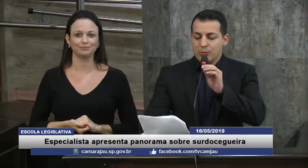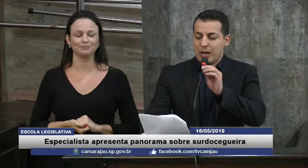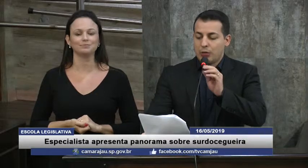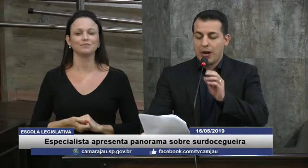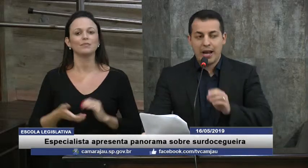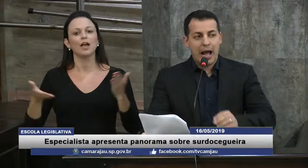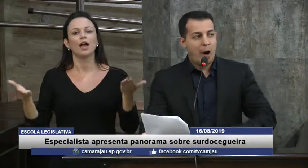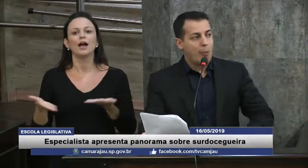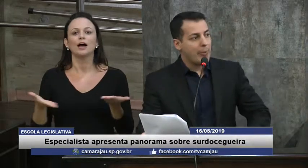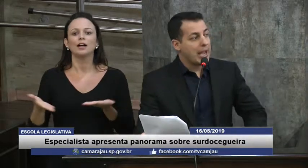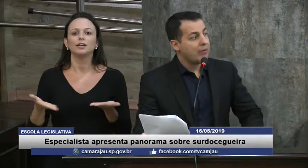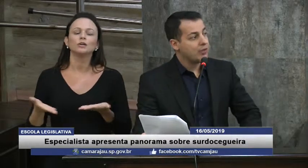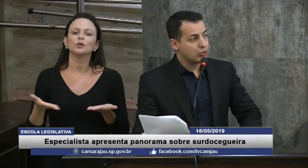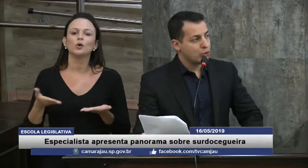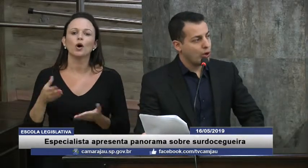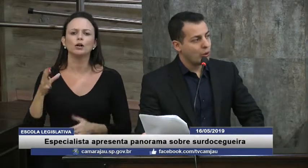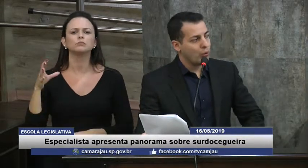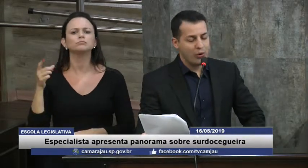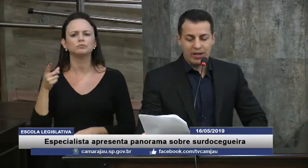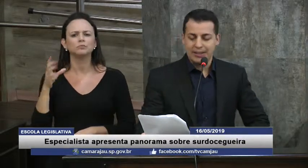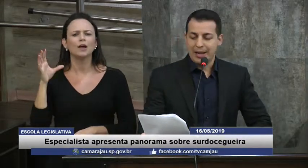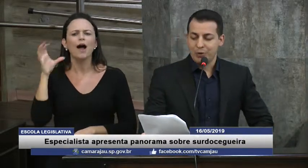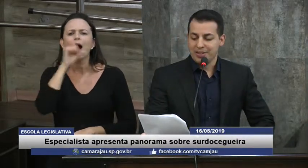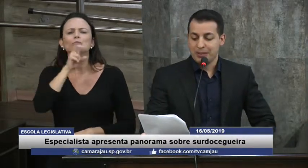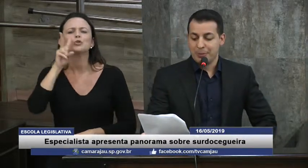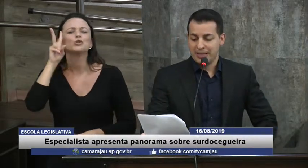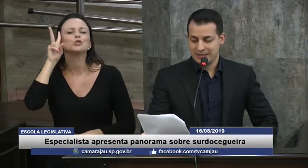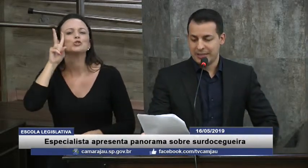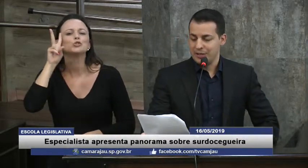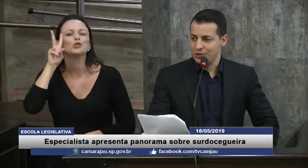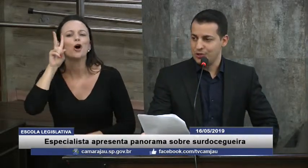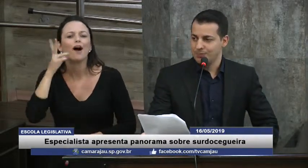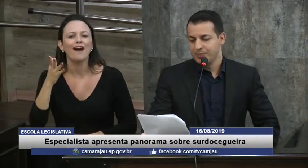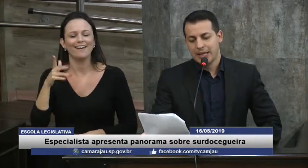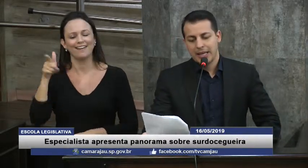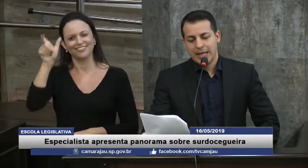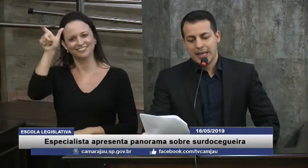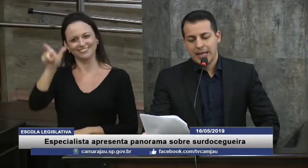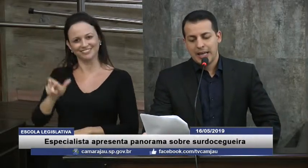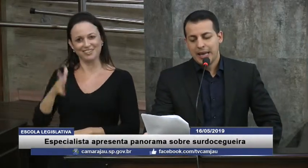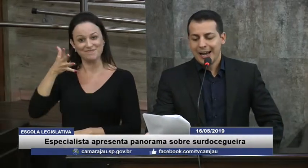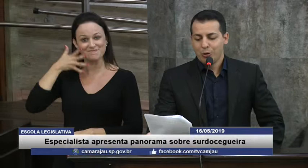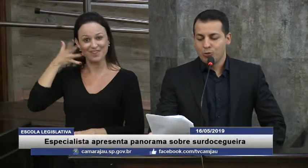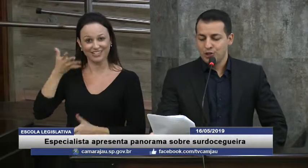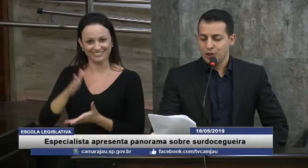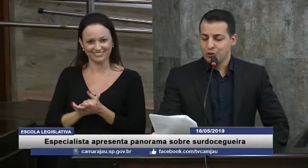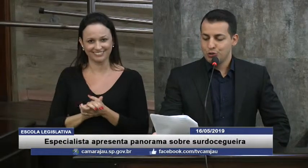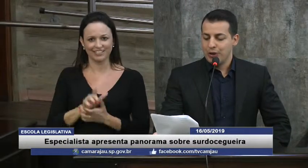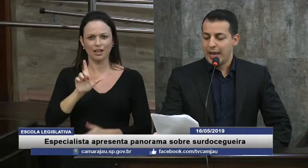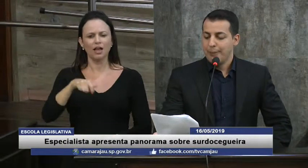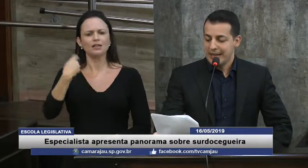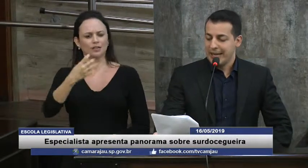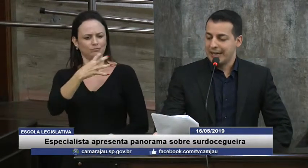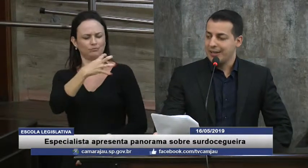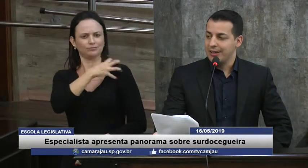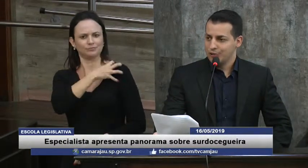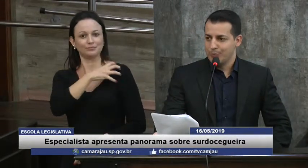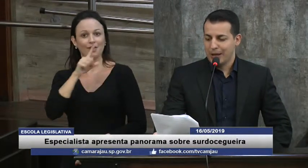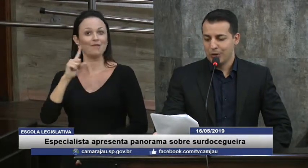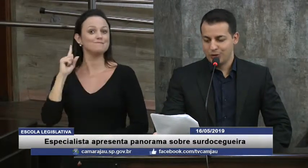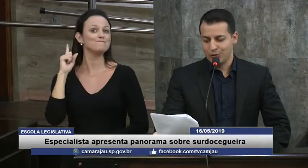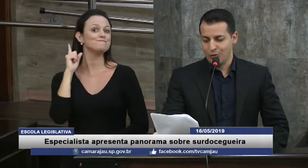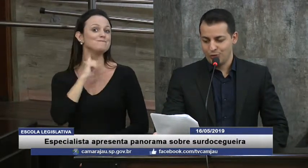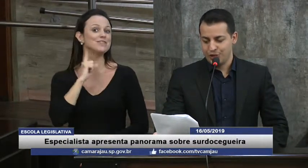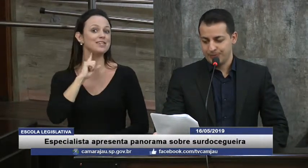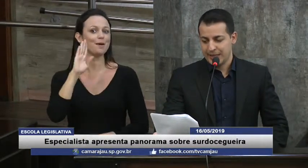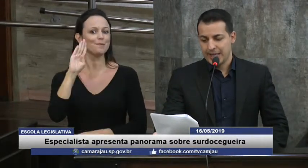Nós vamos agora a um breve histórico da nossa palestrante. Lara Gontijo é mineira, de